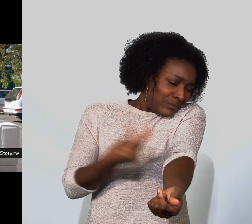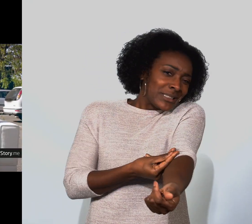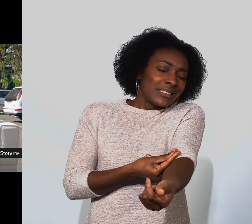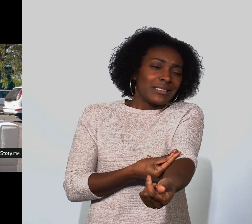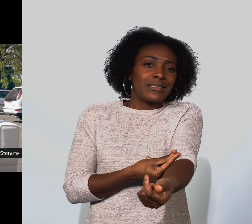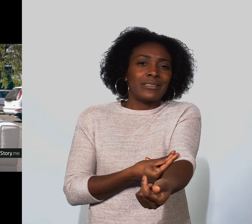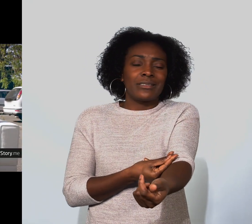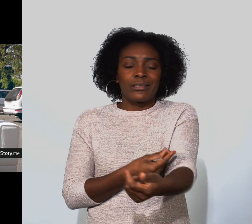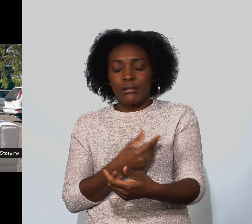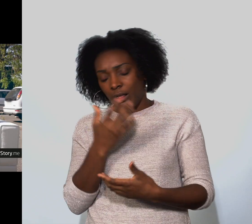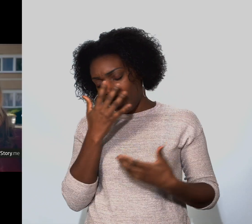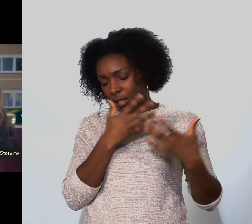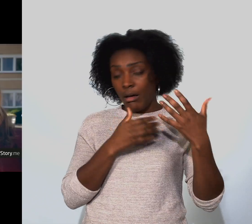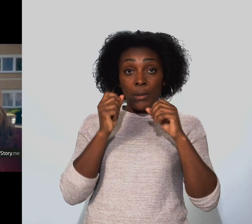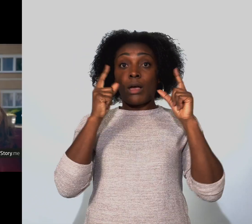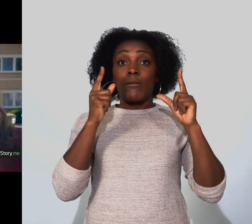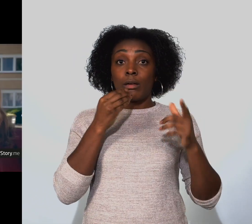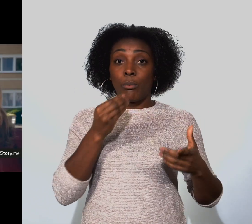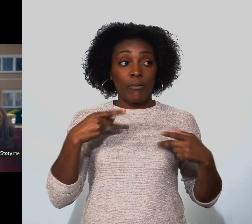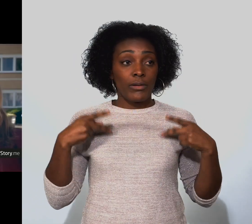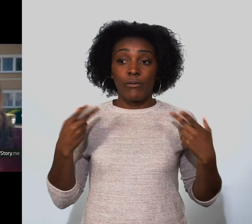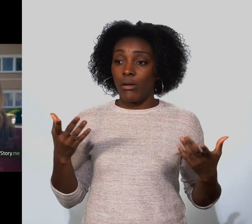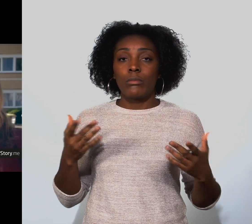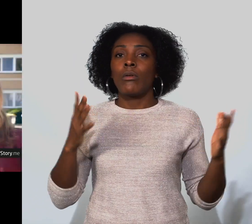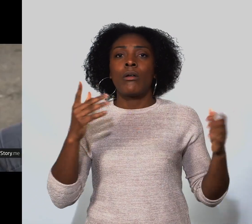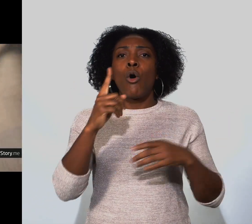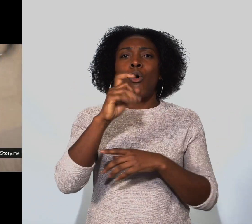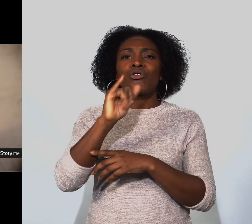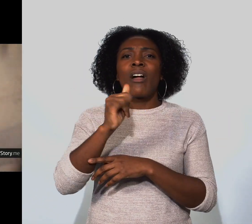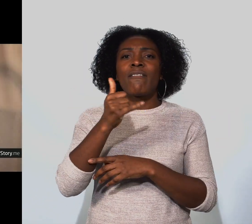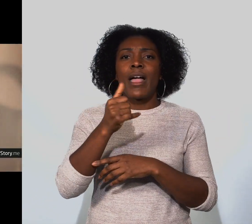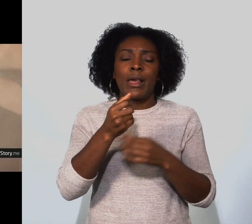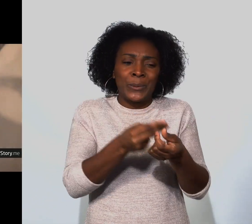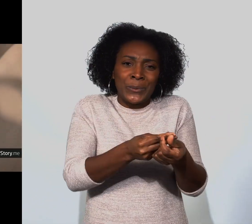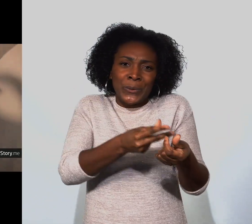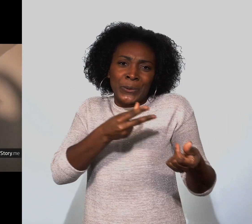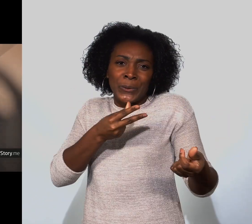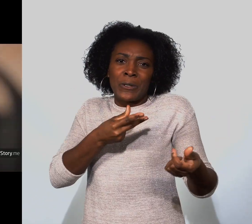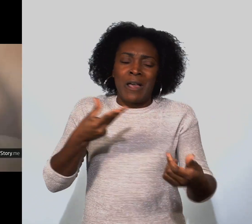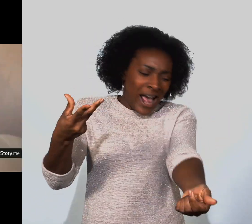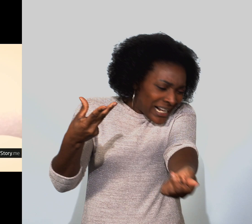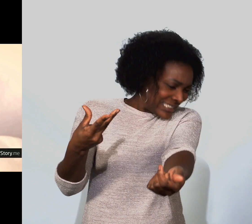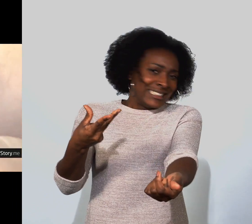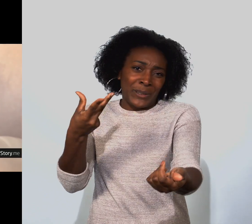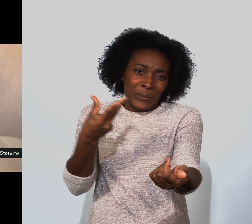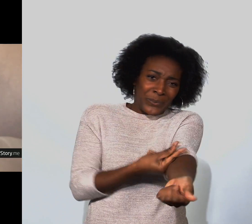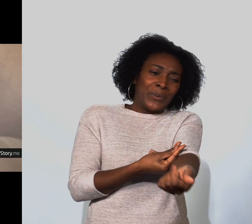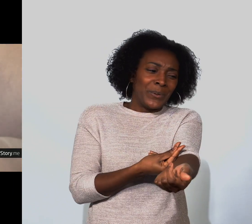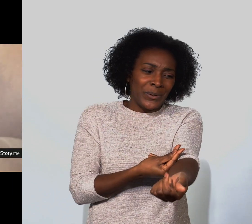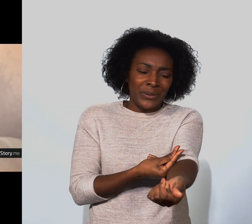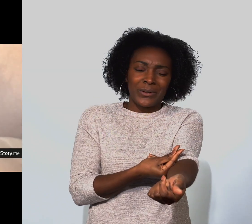et je me suis réveillée. J'ai ensuite pris la bouteille d'eau que j'avais, j'ai rempli la seringue et je me la suis injectée.